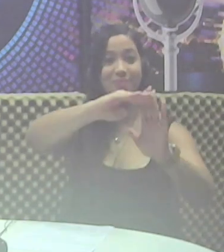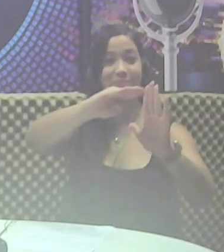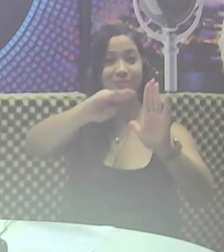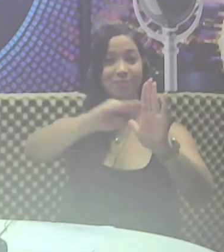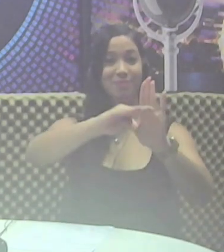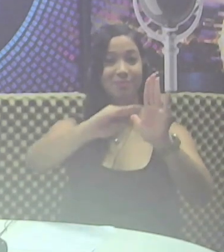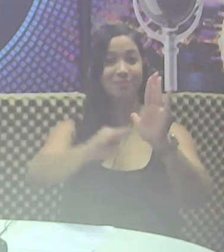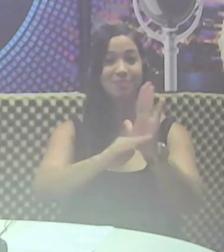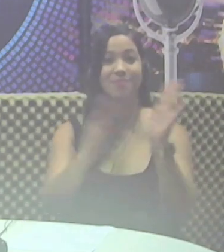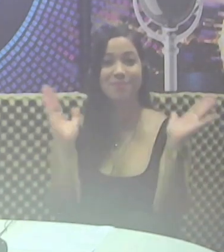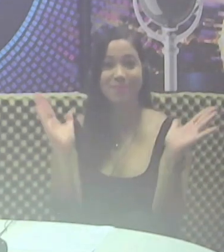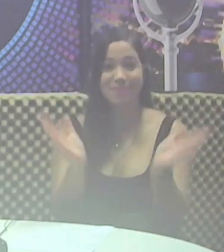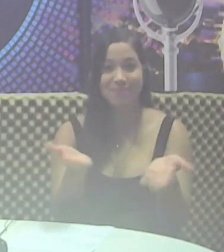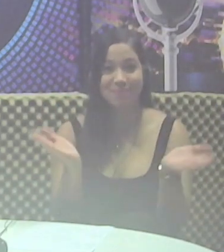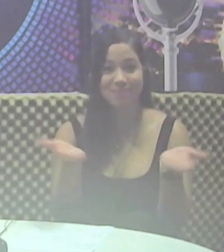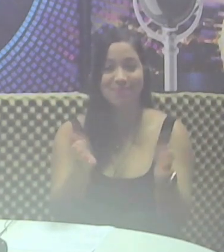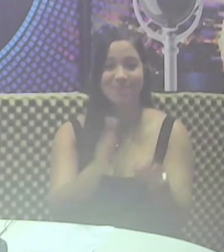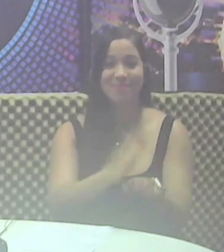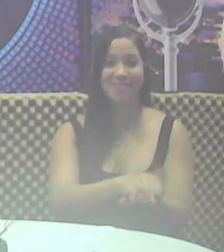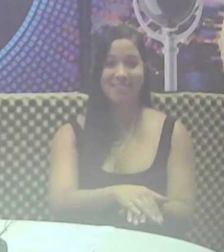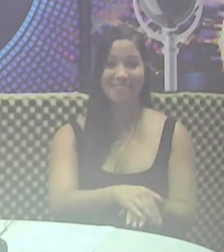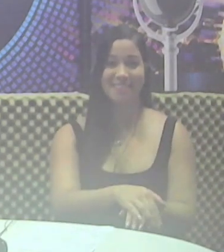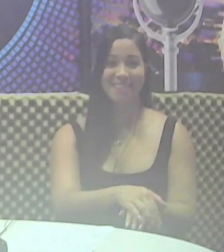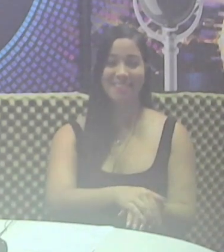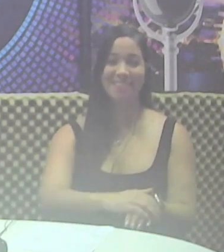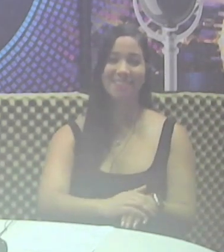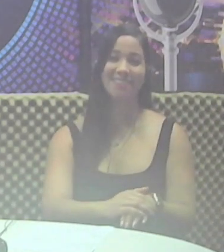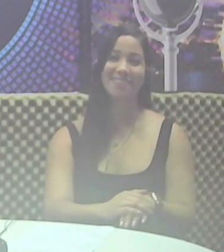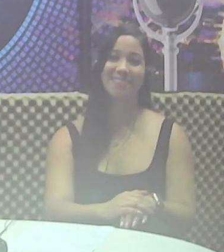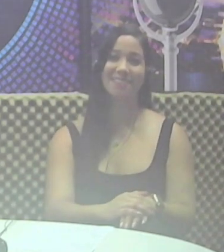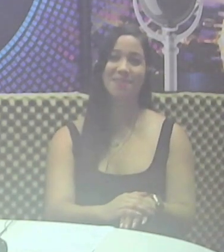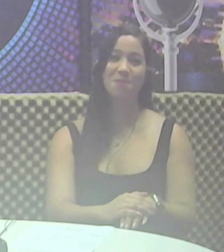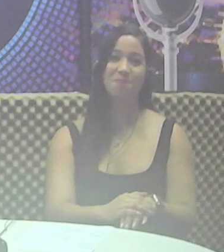os destaques da edição de hoje.